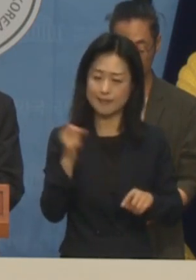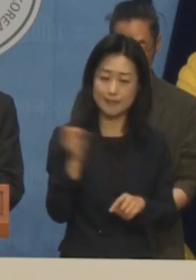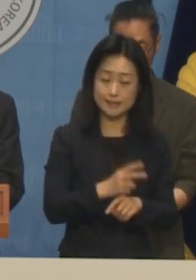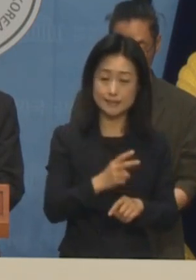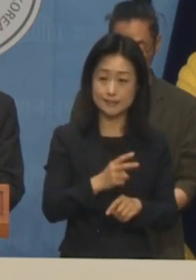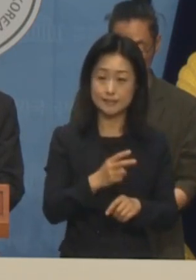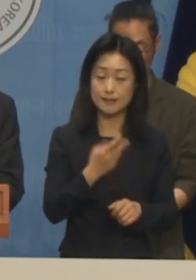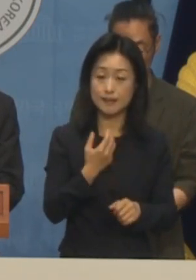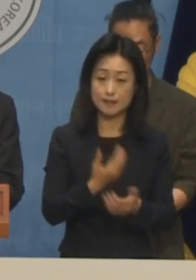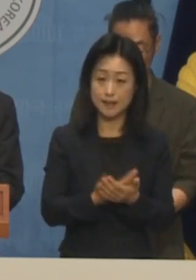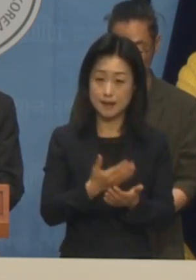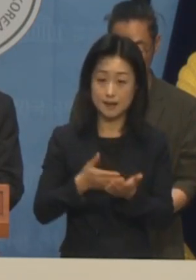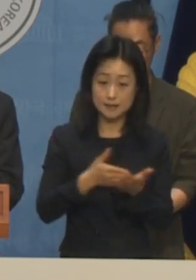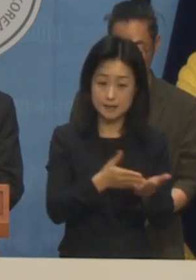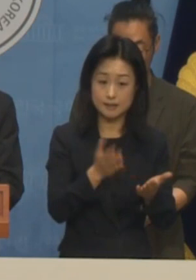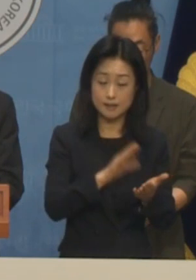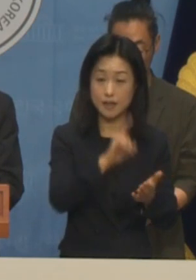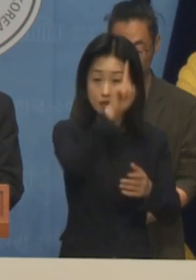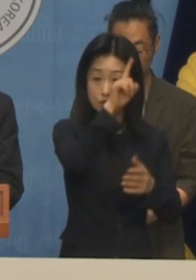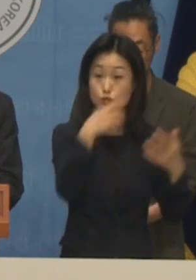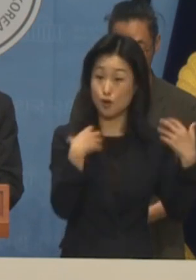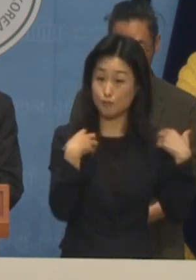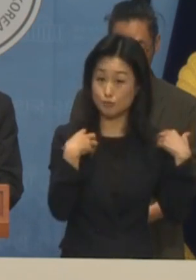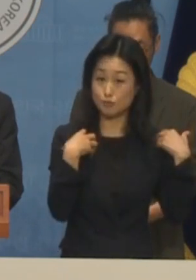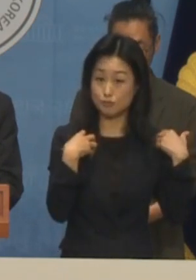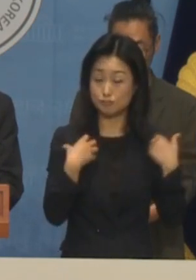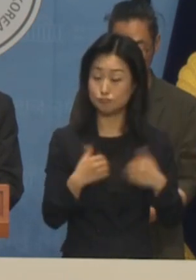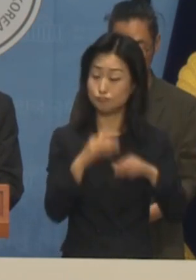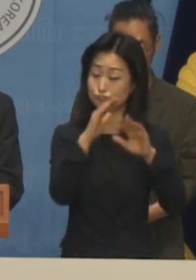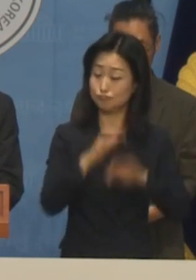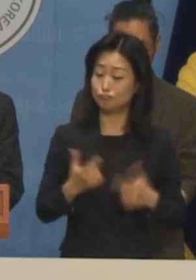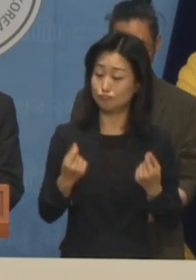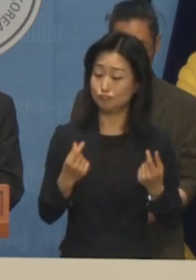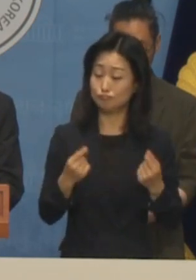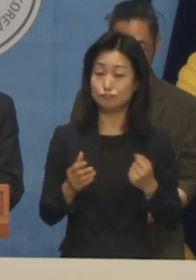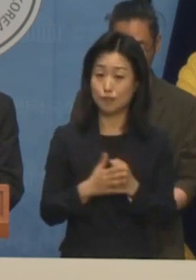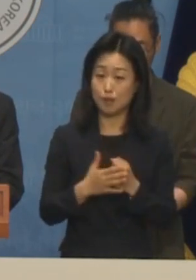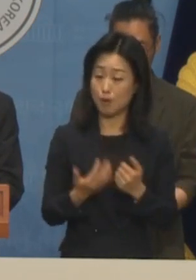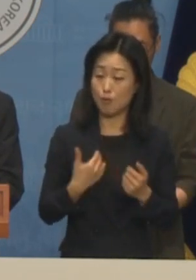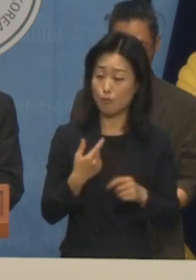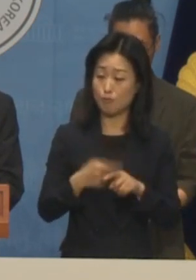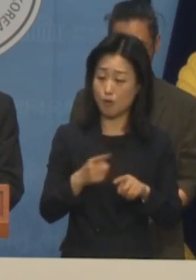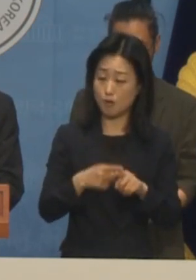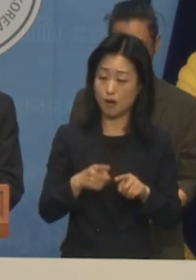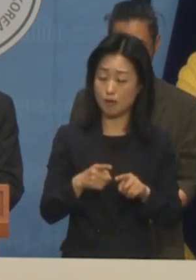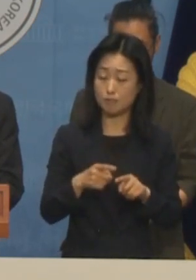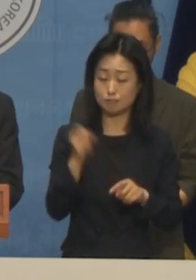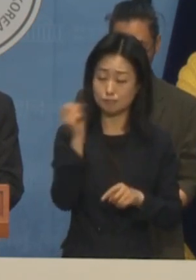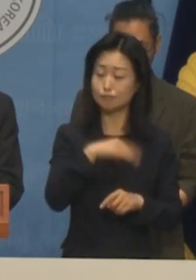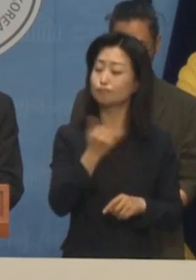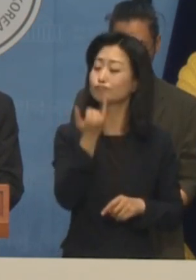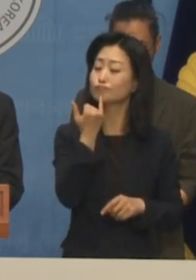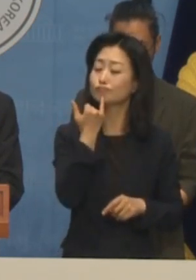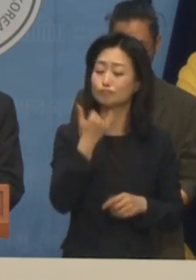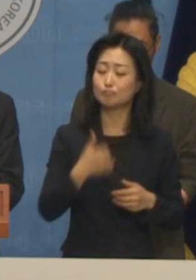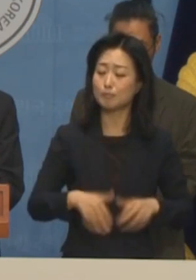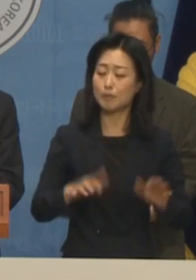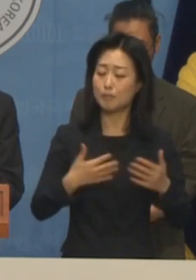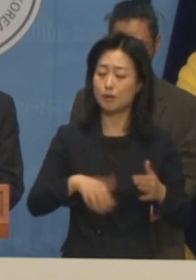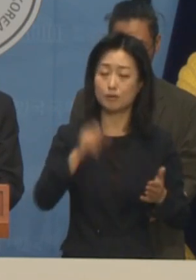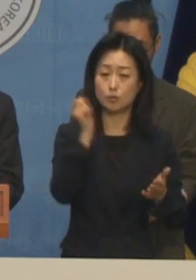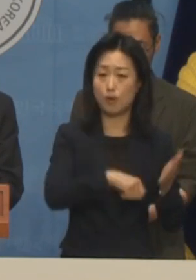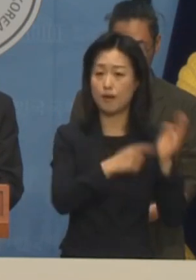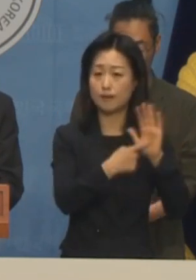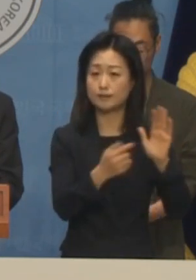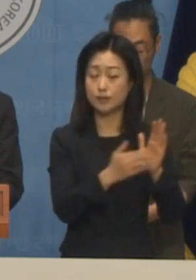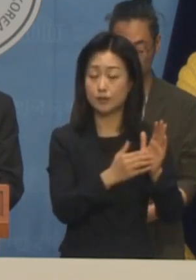그런데 윤석열 정부는 내용이 달라지지 않은 전략 환경 평가를 조건부로 통과시켰다. 환경